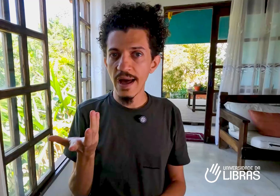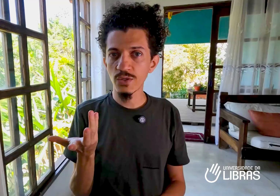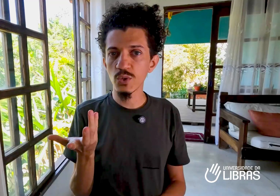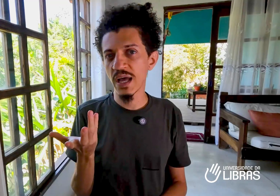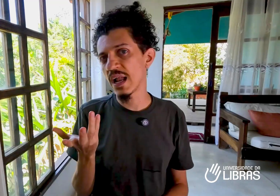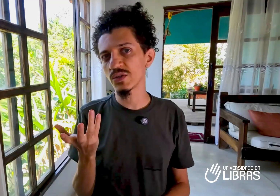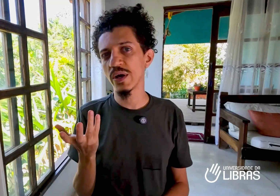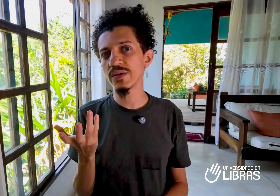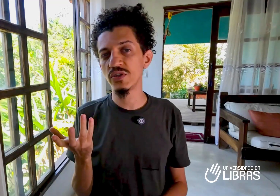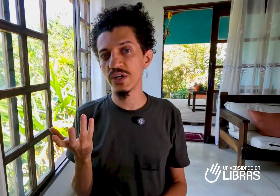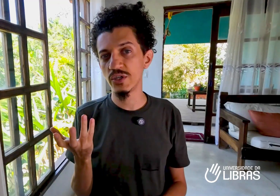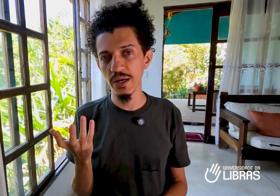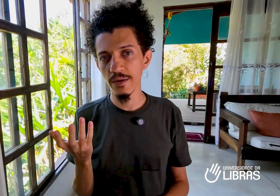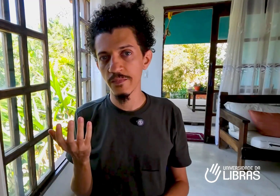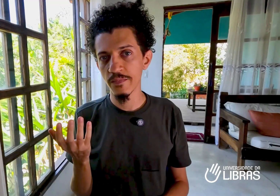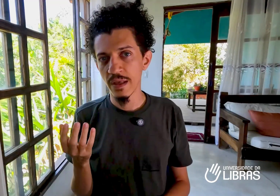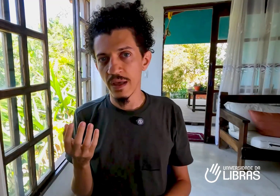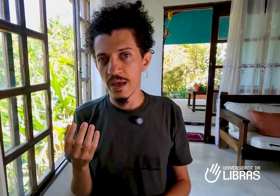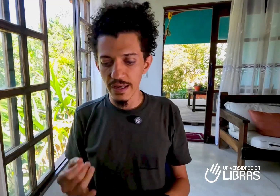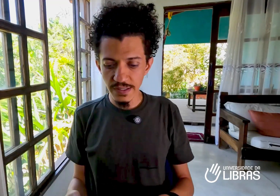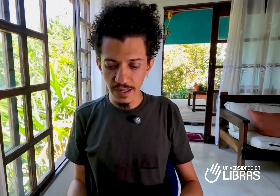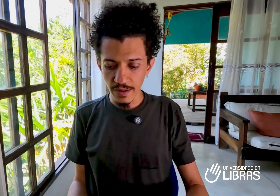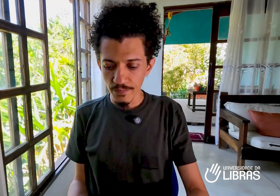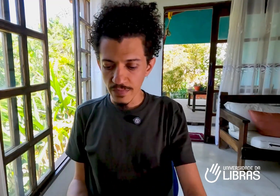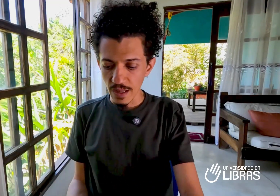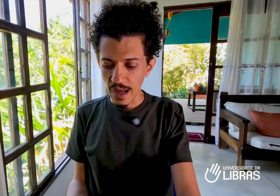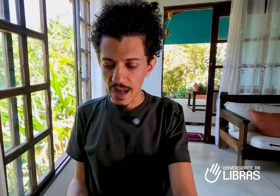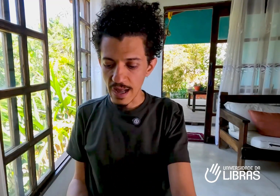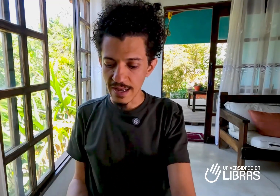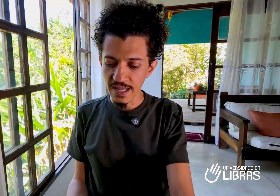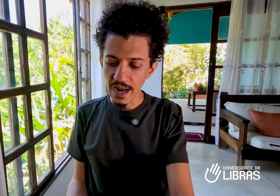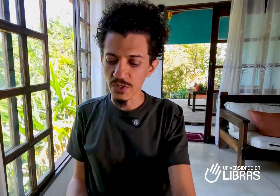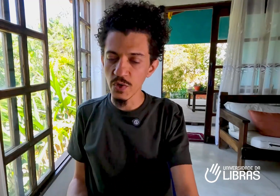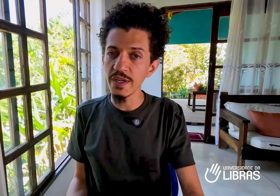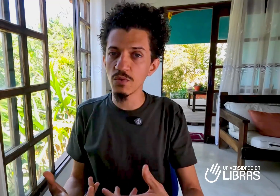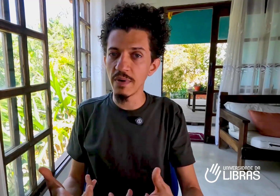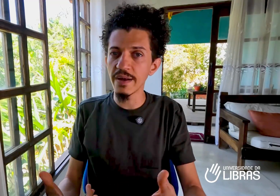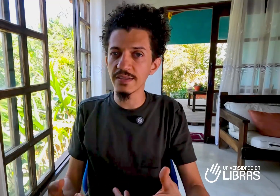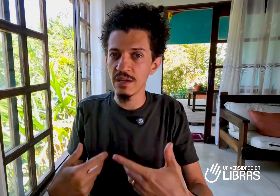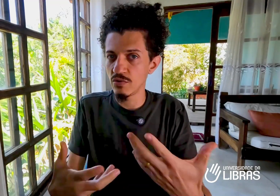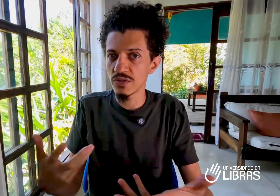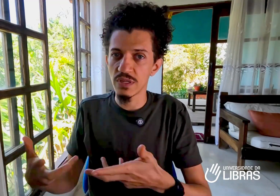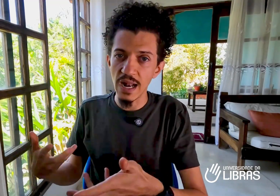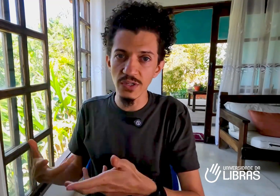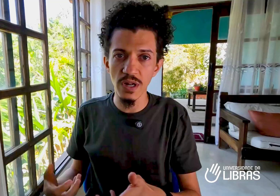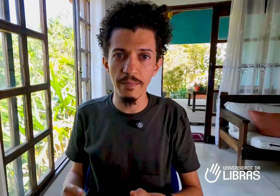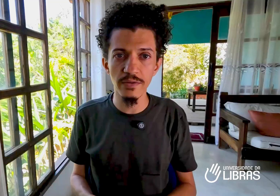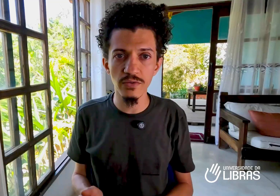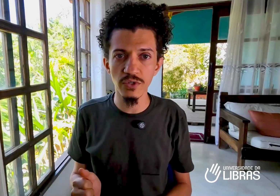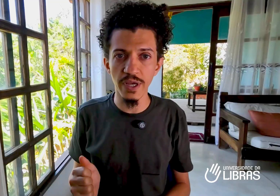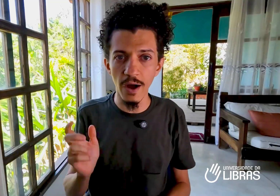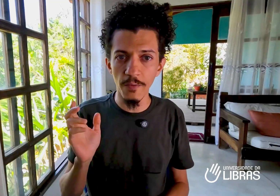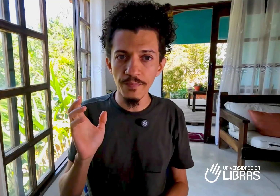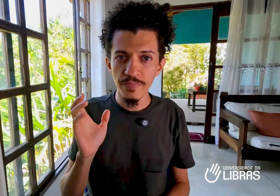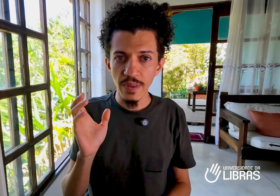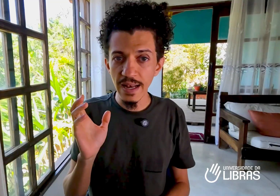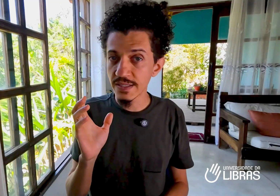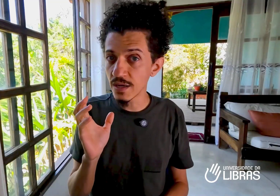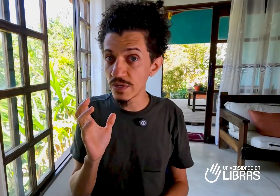suas relações no dia a dia. E assim, as relações humanas, né, nossos relacionamentos no geral, eles são